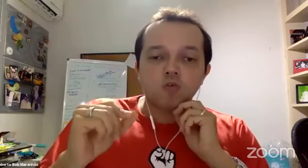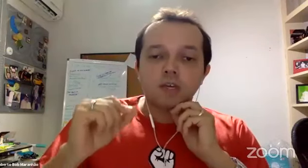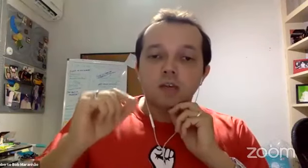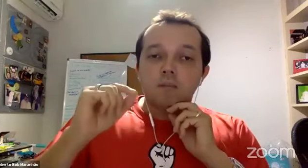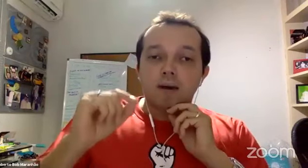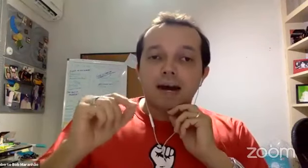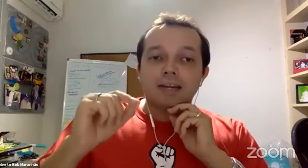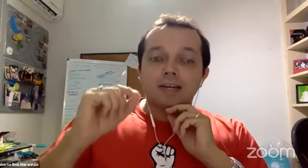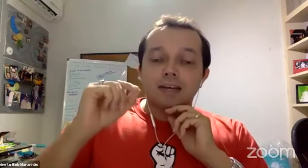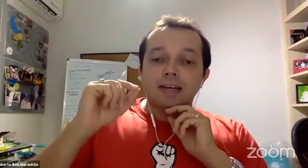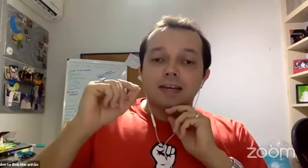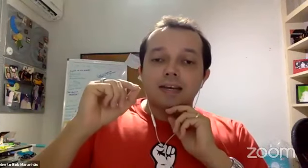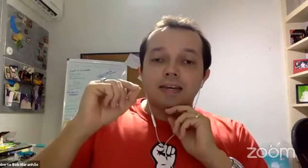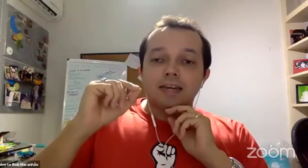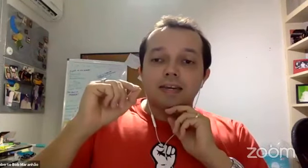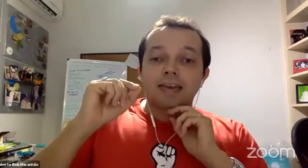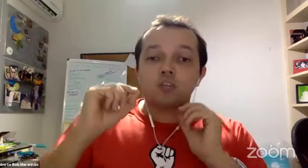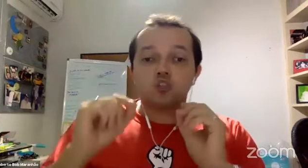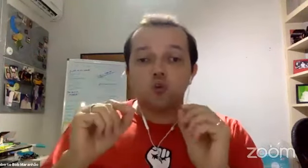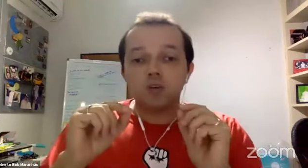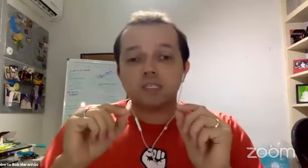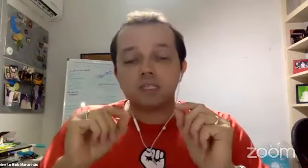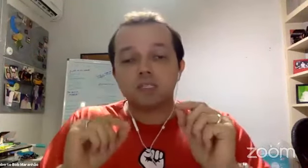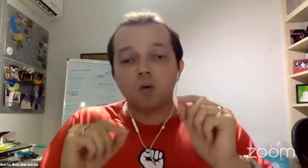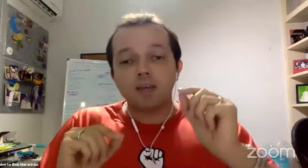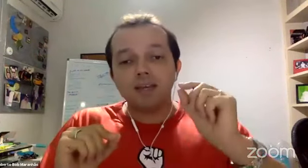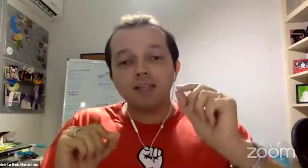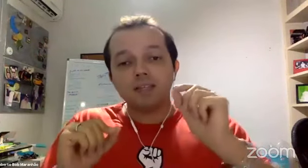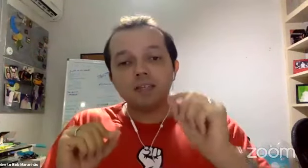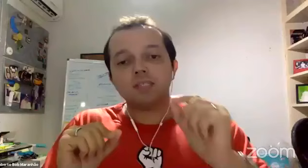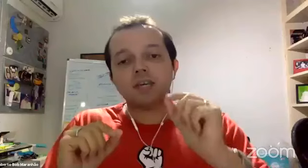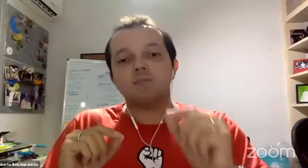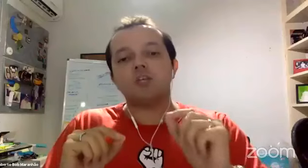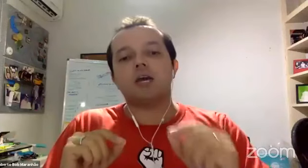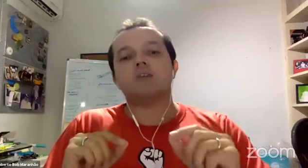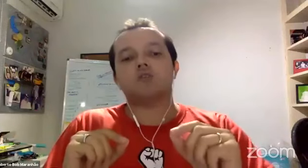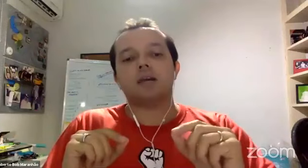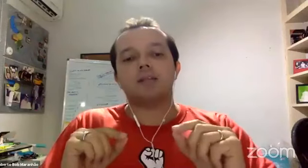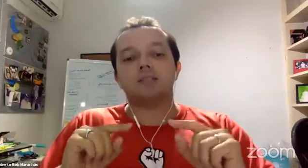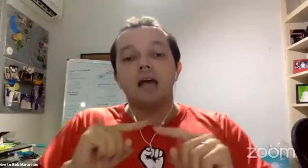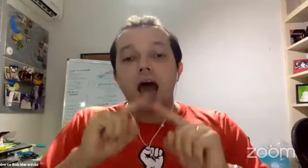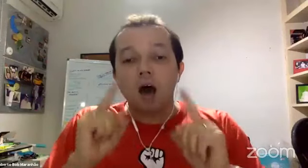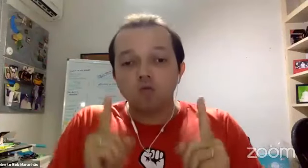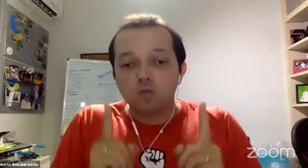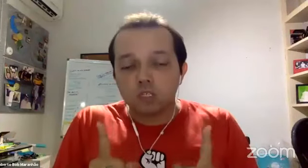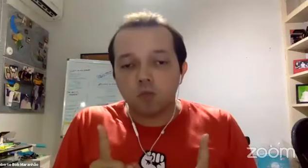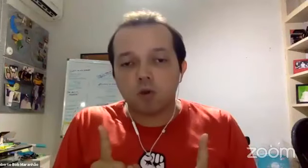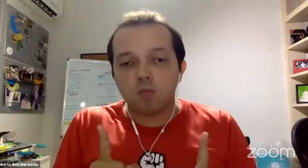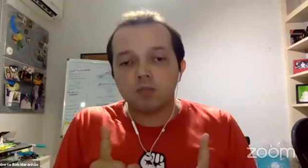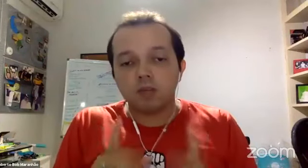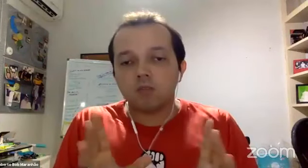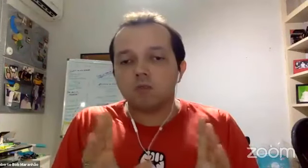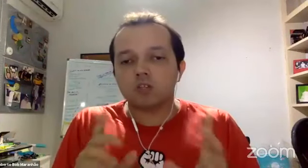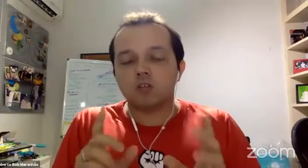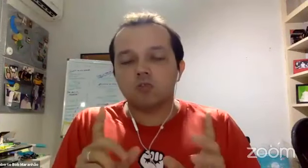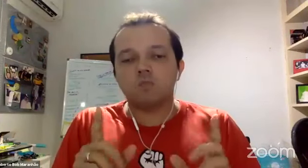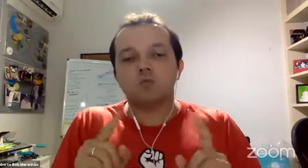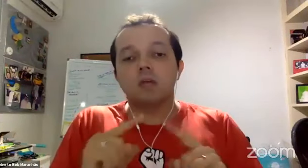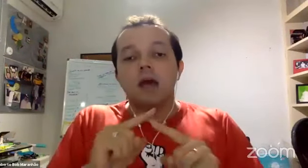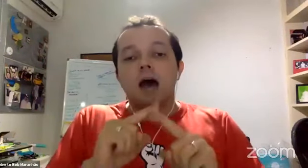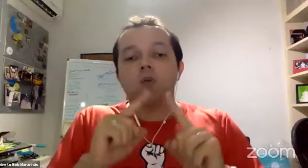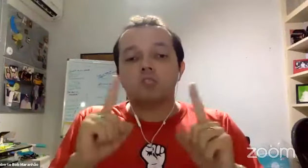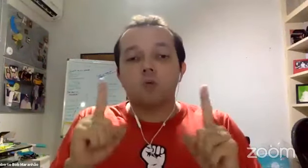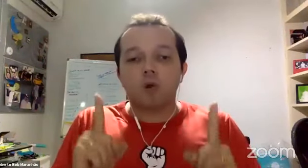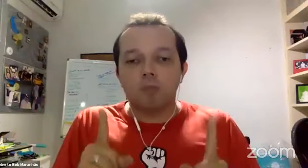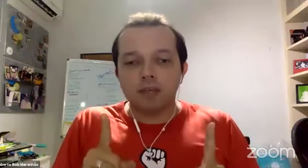vou concluir, para questões que são intrinsecamente relacionadas ao seu problema, não, acho que 2